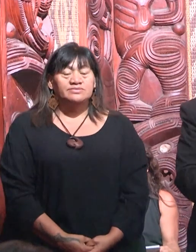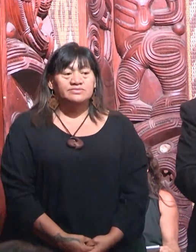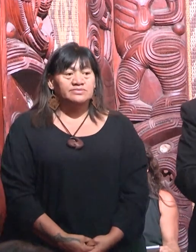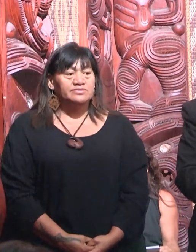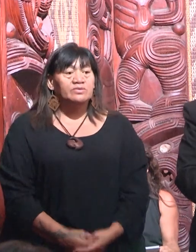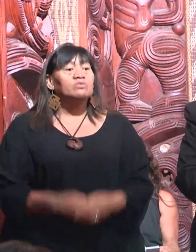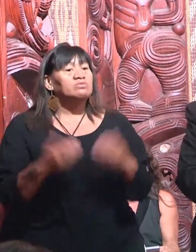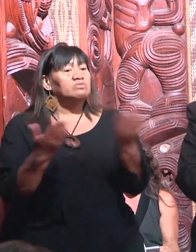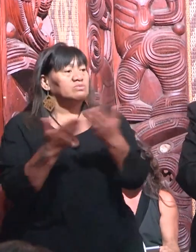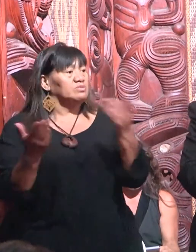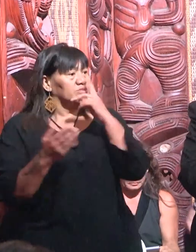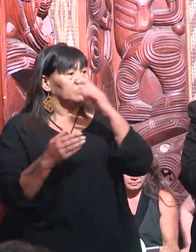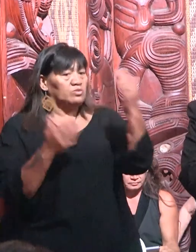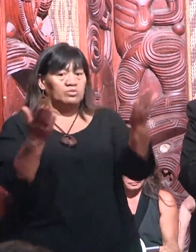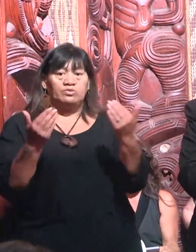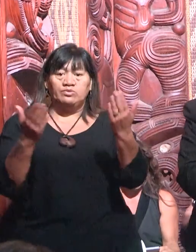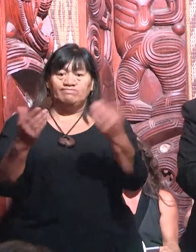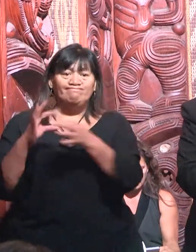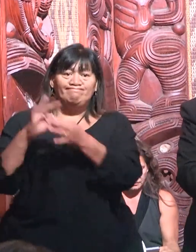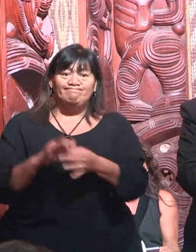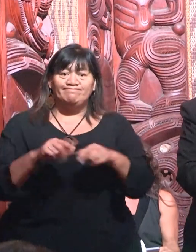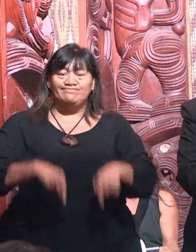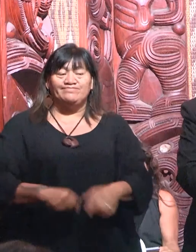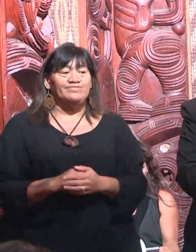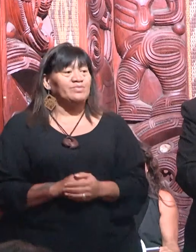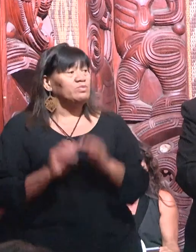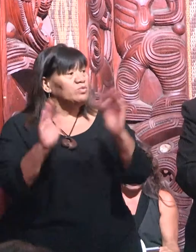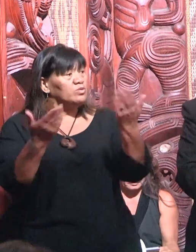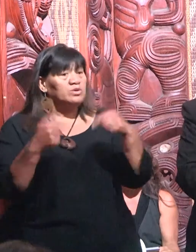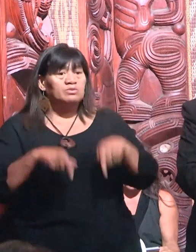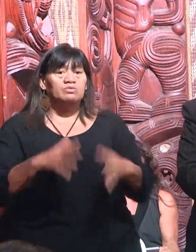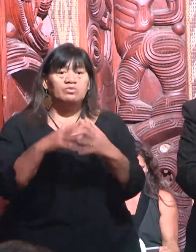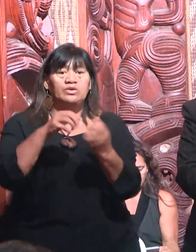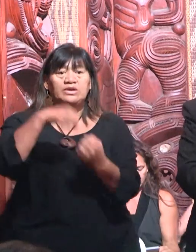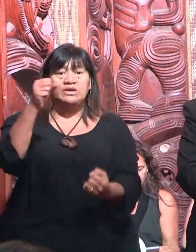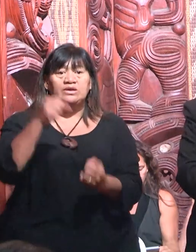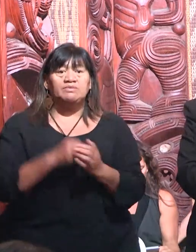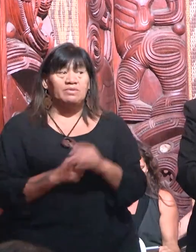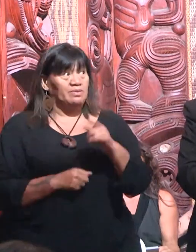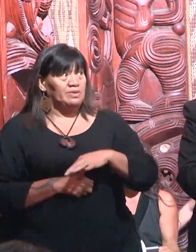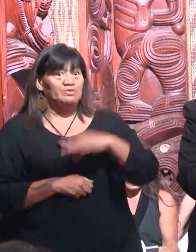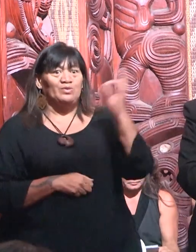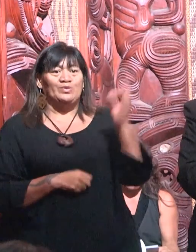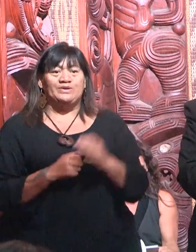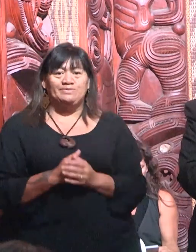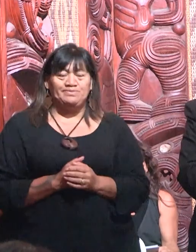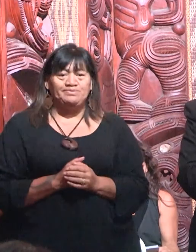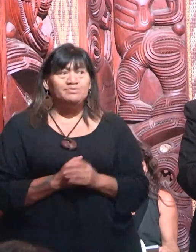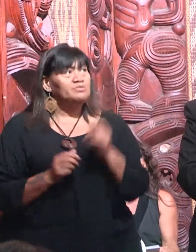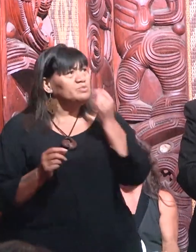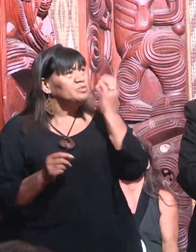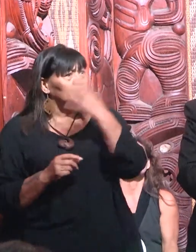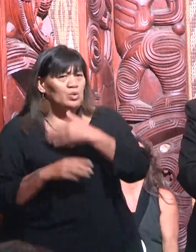E te iwi nau mai, piki mai, kake mai. Haere mai ki runga Waitangi I te rā nei, I tēnei ata